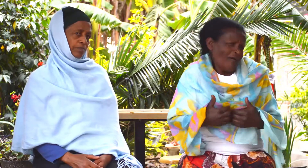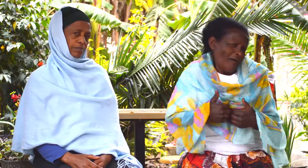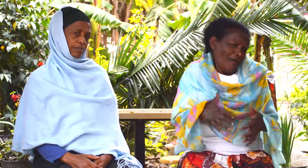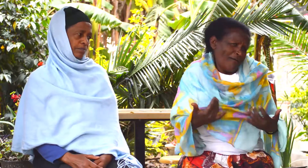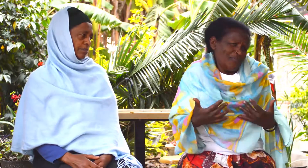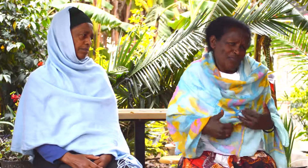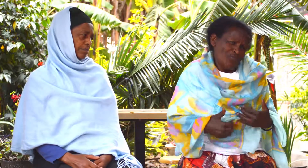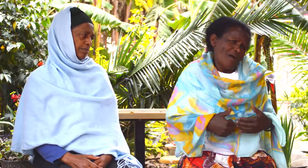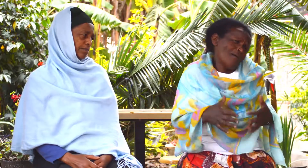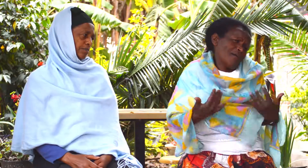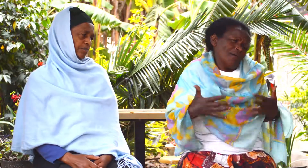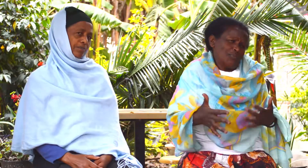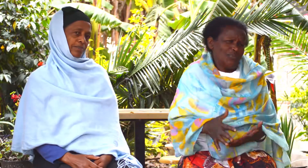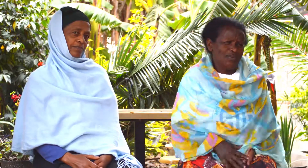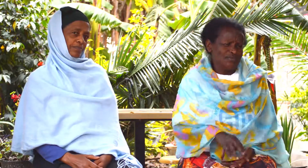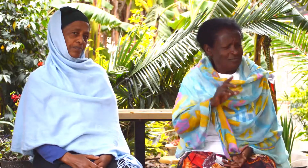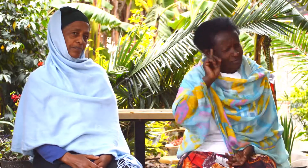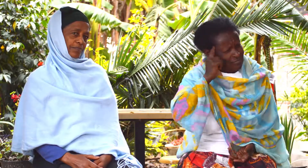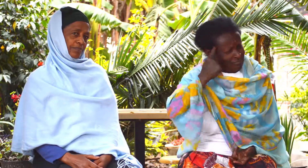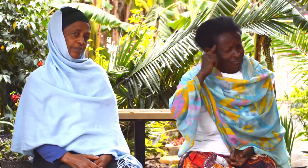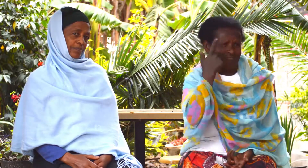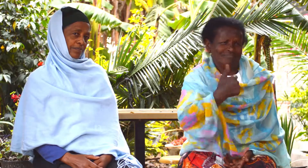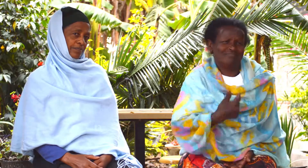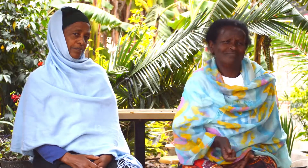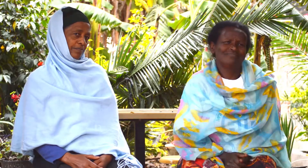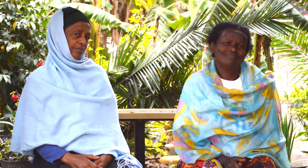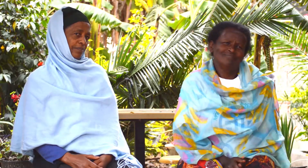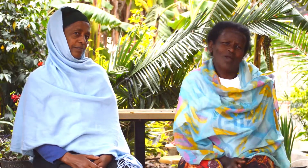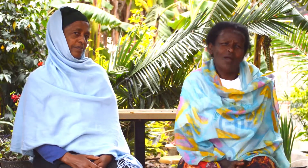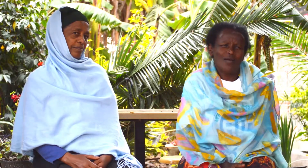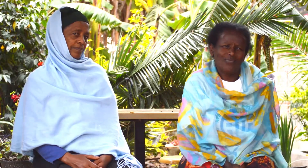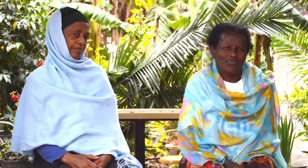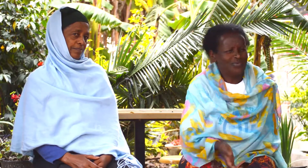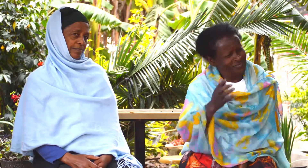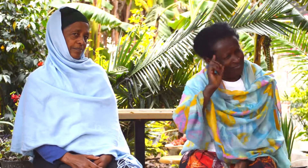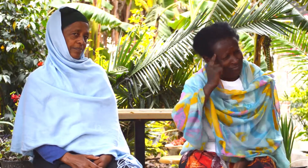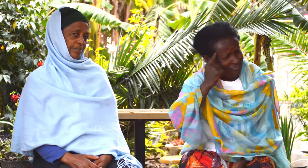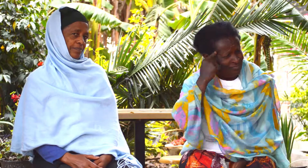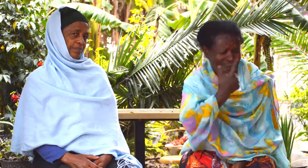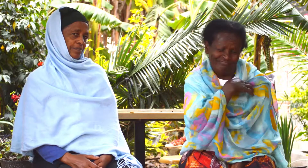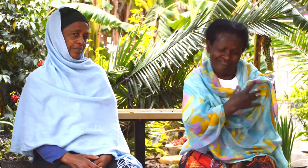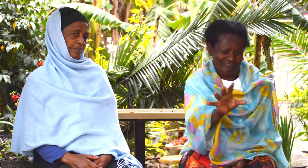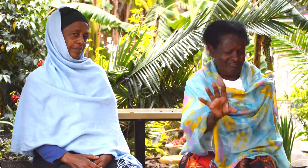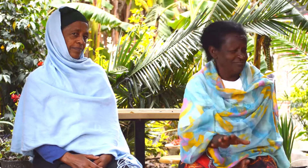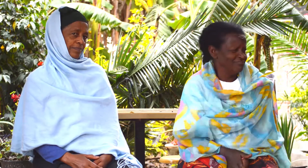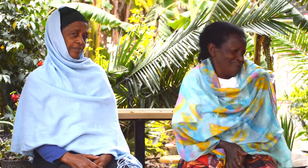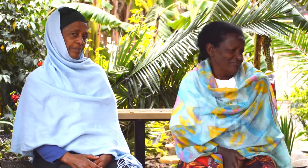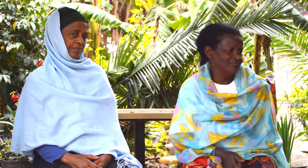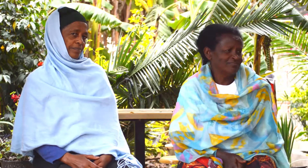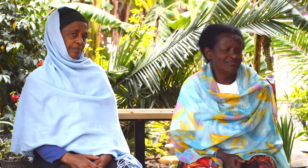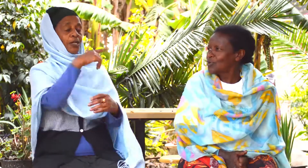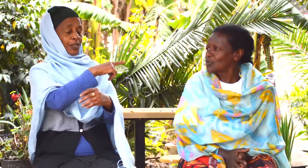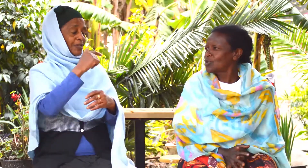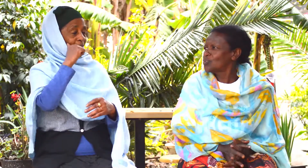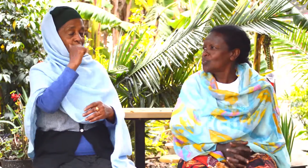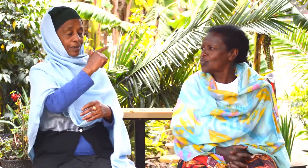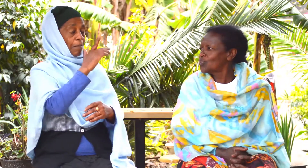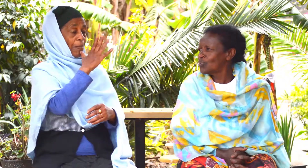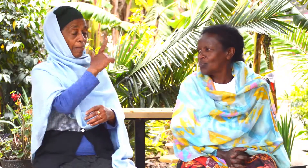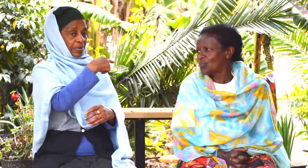በጣም ይናፍቀኛል። I miss my son very much. እሱን ጉዳይ ሳስብ I got sick when I think about him. She is saying that she wants